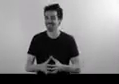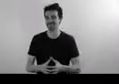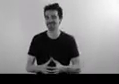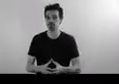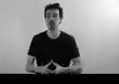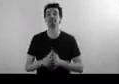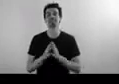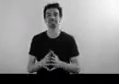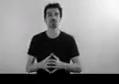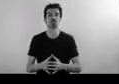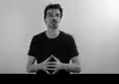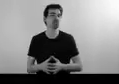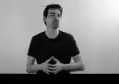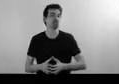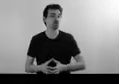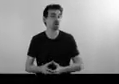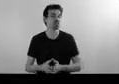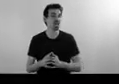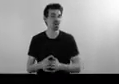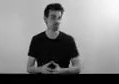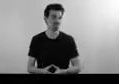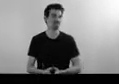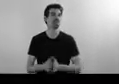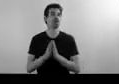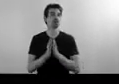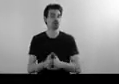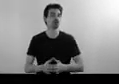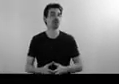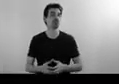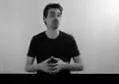et liker cette vidéo. Si ça vous a plu, ça m'encourage à vous en